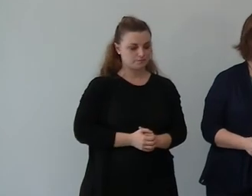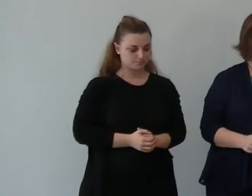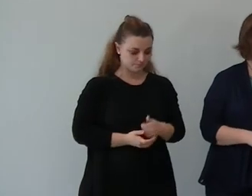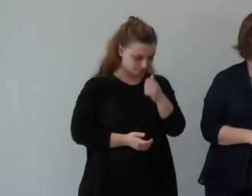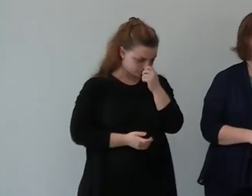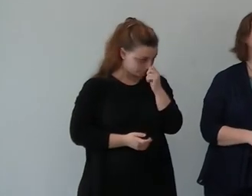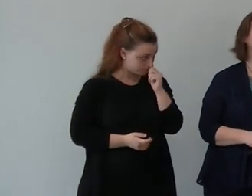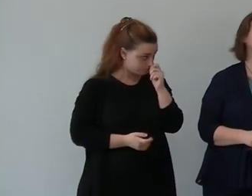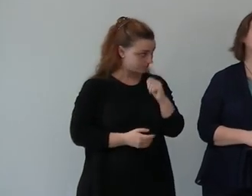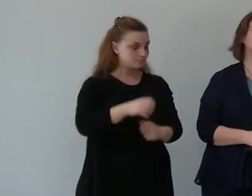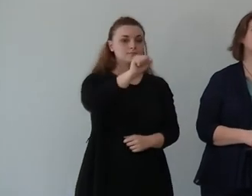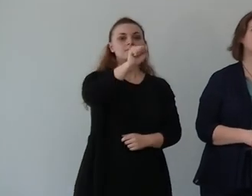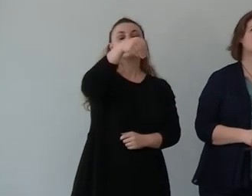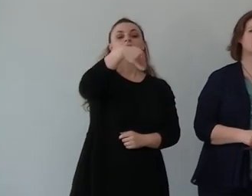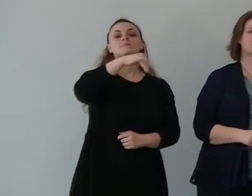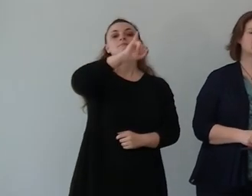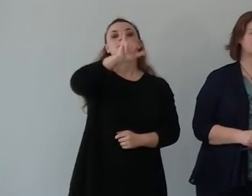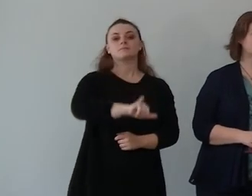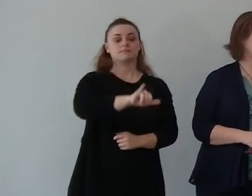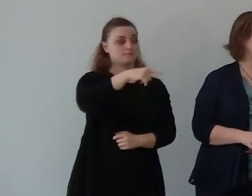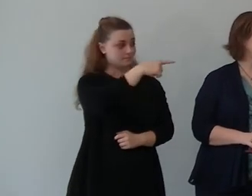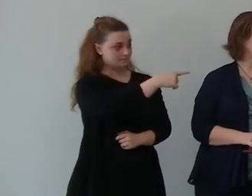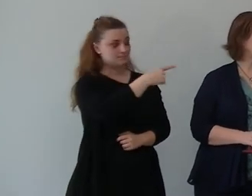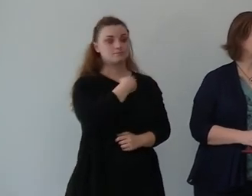piacere. Amy è stata qui con noi, rimane con noi